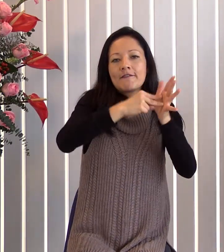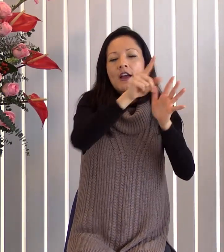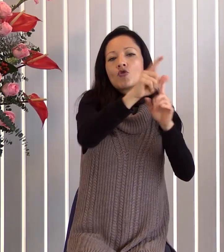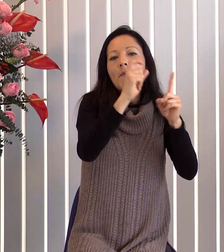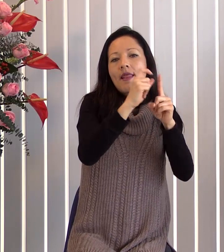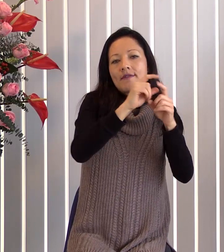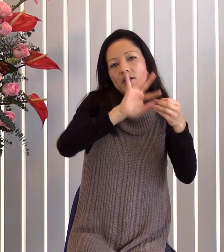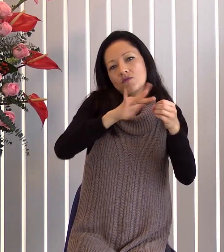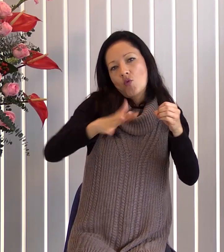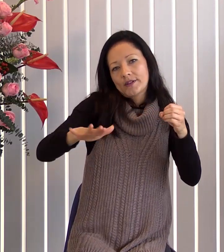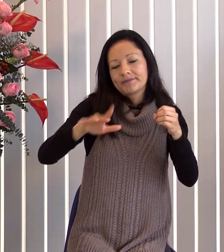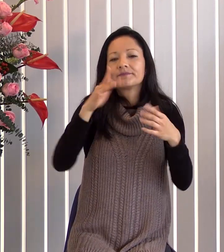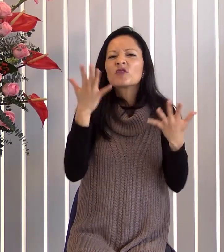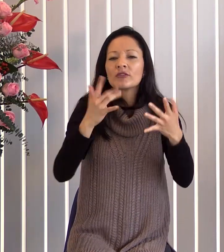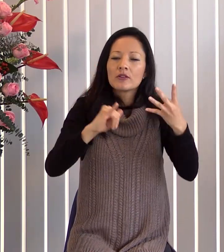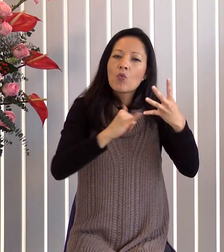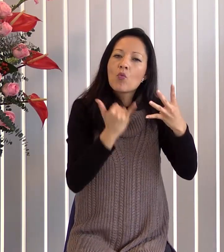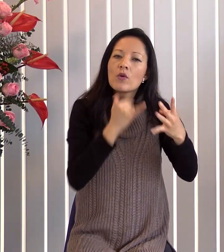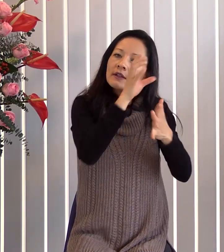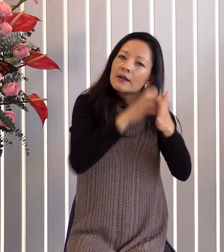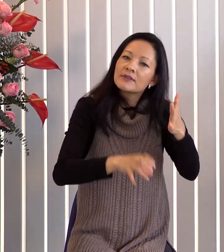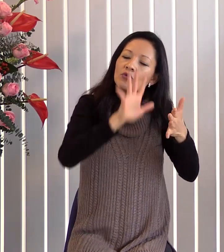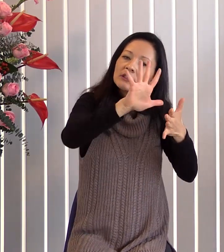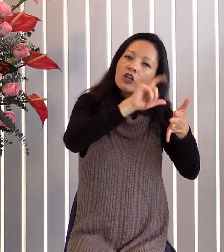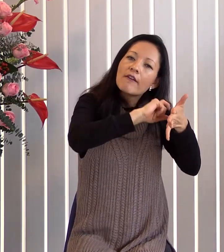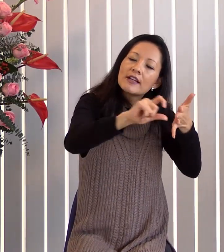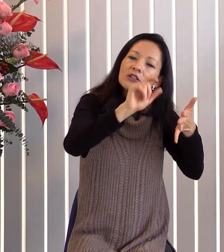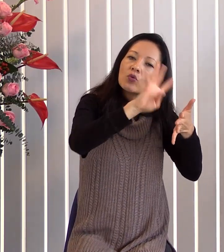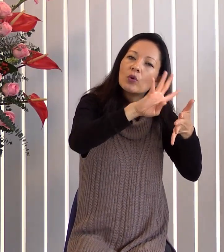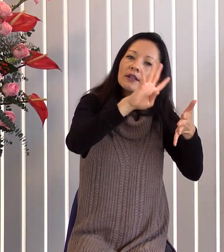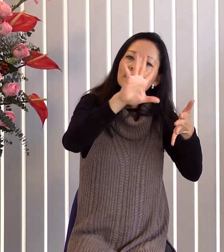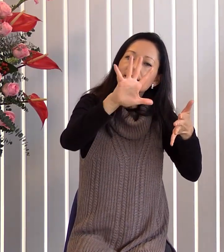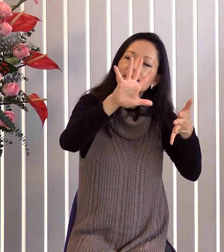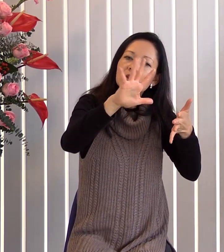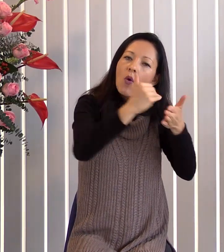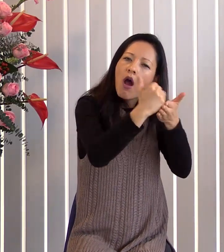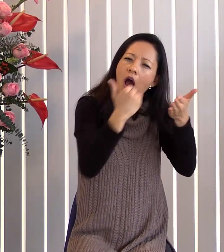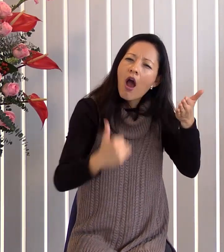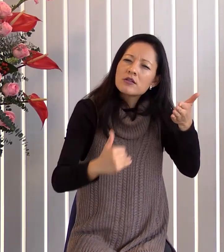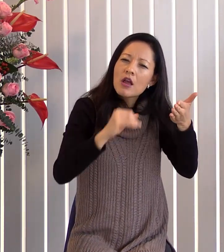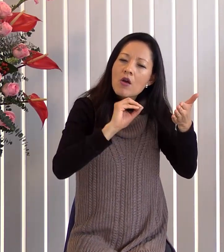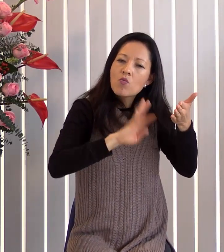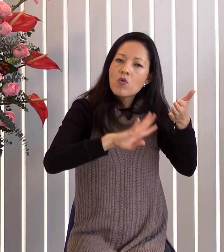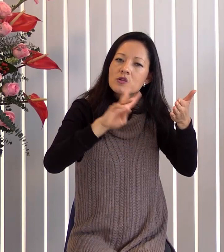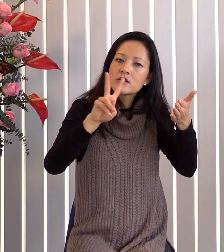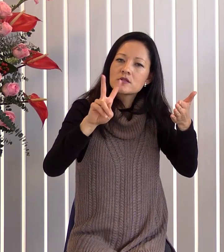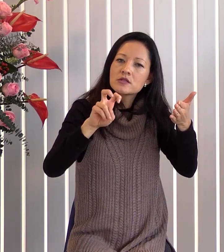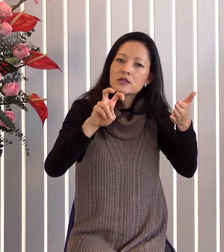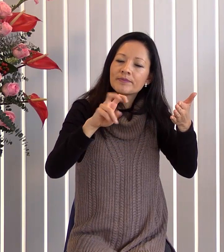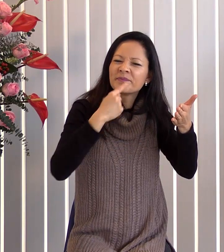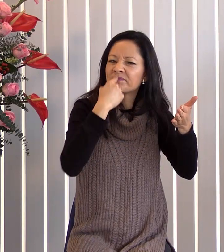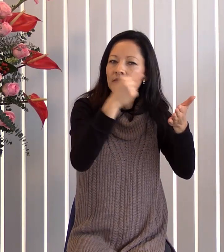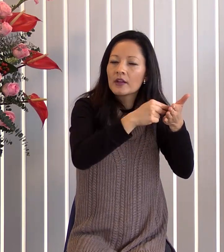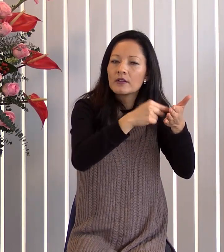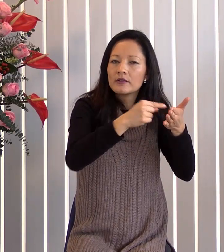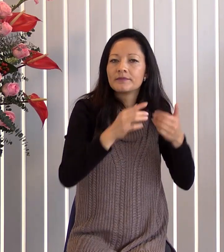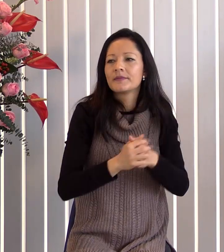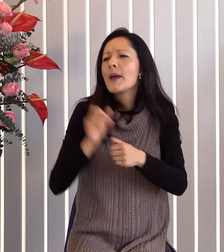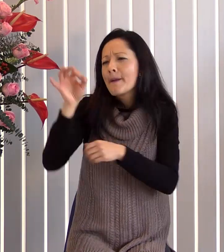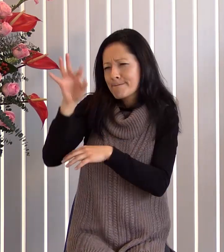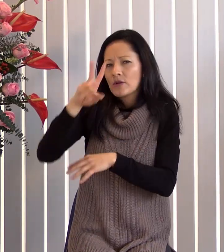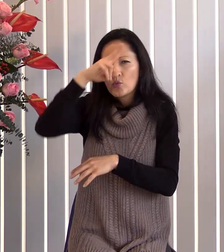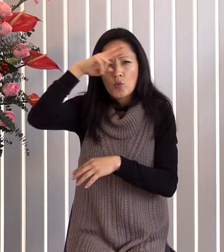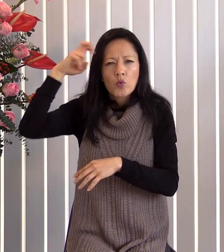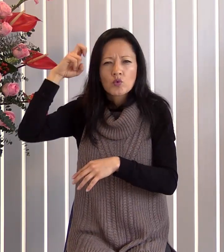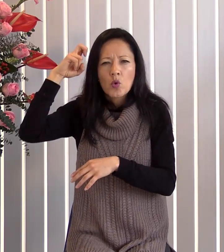Juan capítulo 5, versículo 45 al 47. Pastor John, si